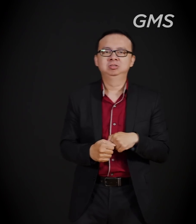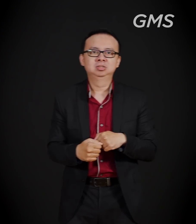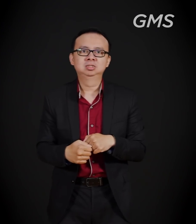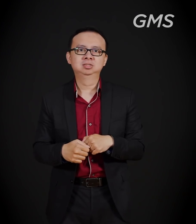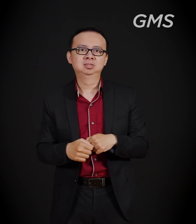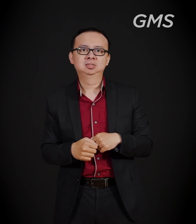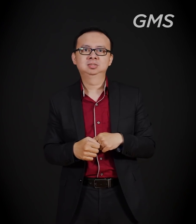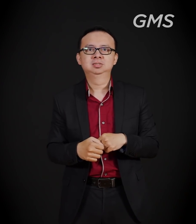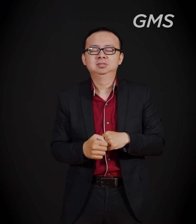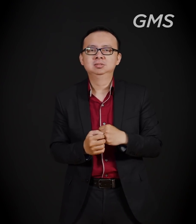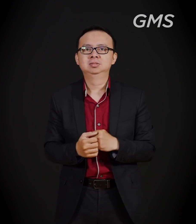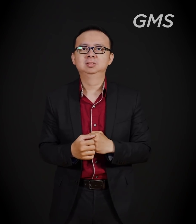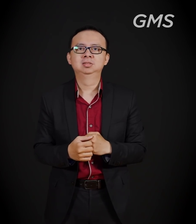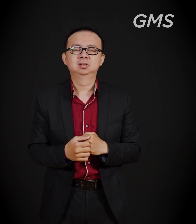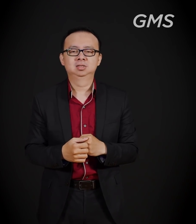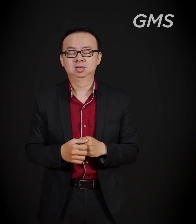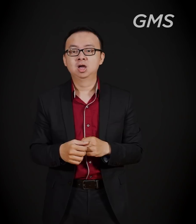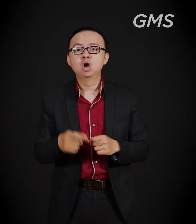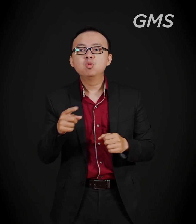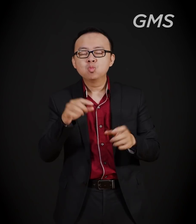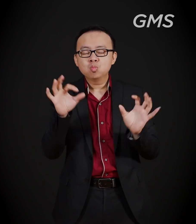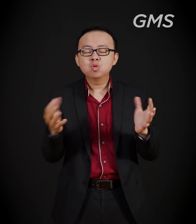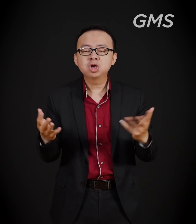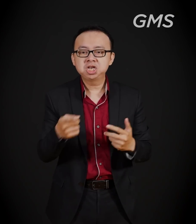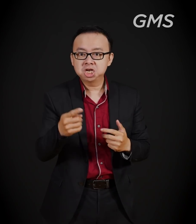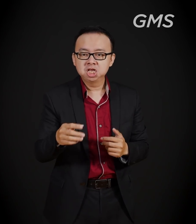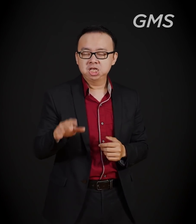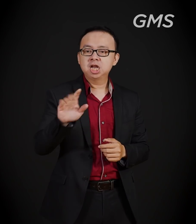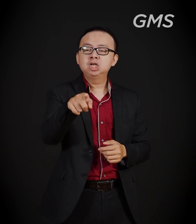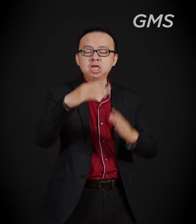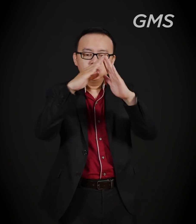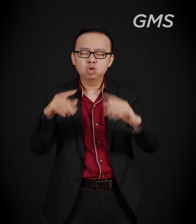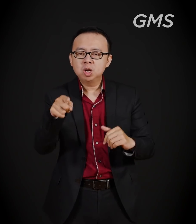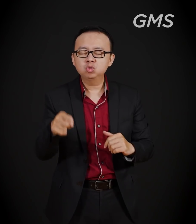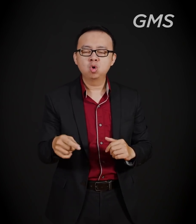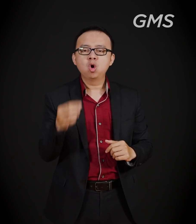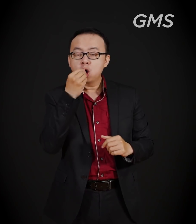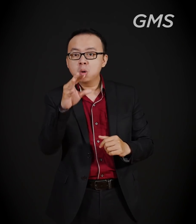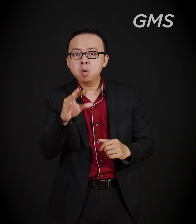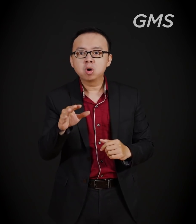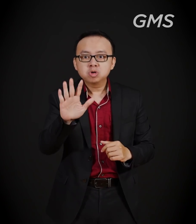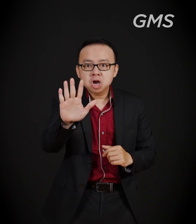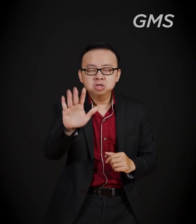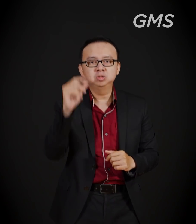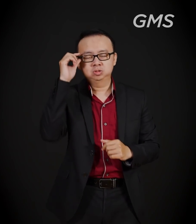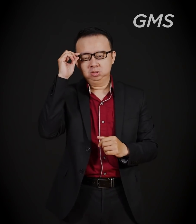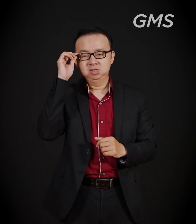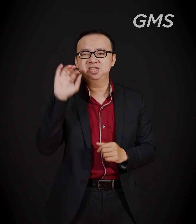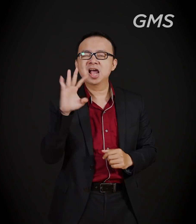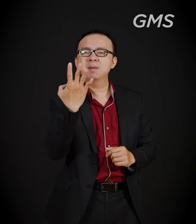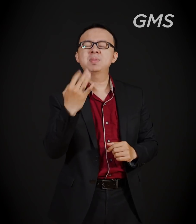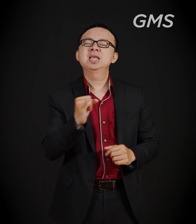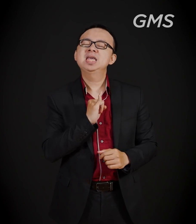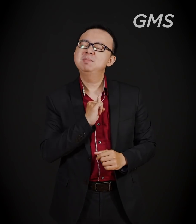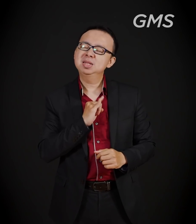Aduh, mana pendeta batuk-batuk lagi, kita yang di rumah langsung darah Yesus, darah Yesus. Iya kan? 4, iman harus selalu meyakini